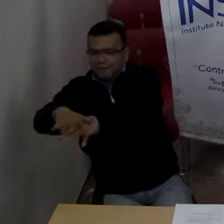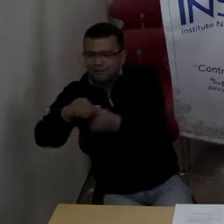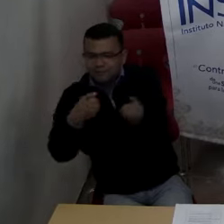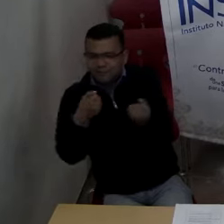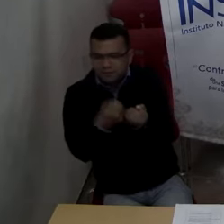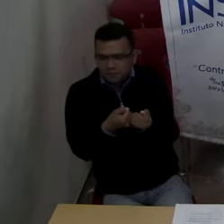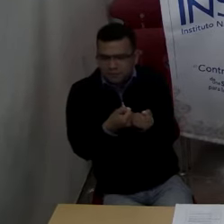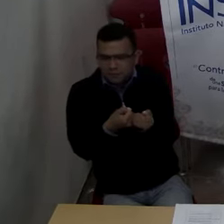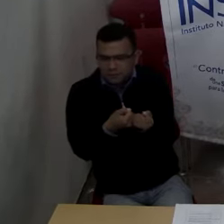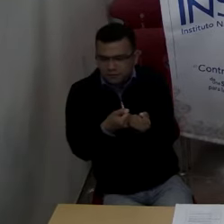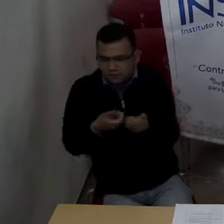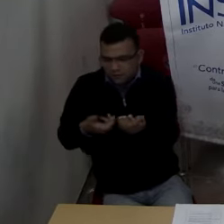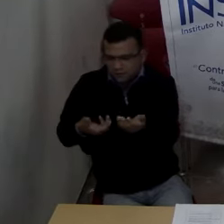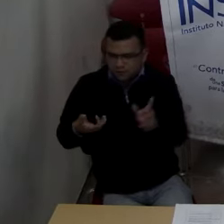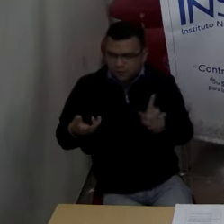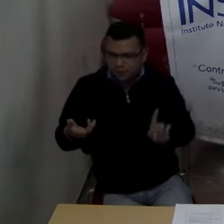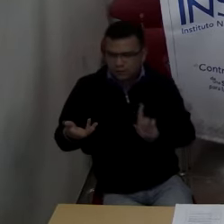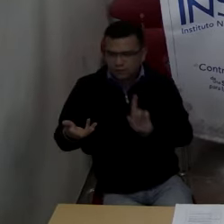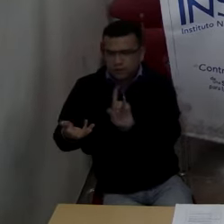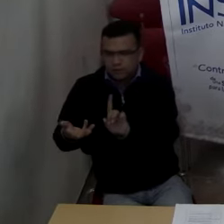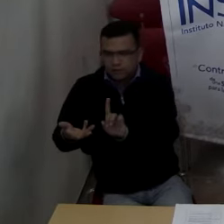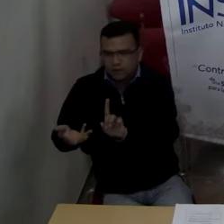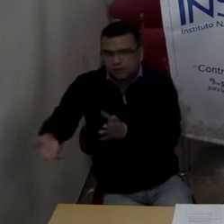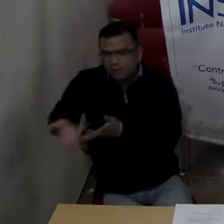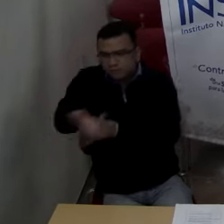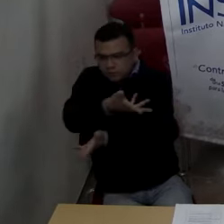es también la comunidad.